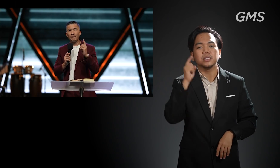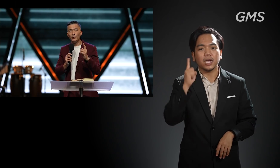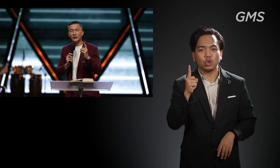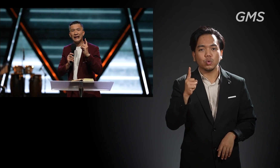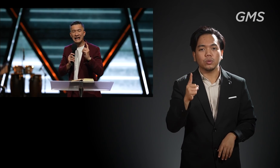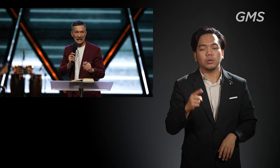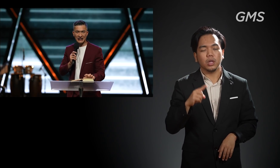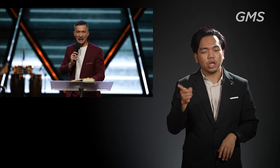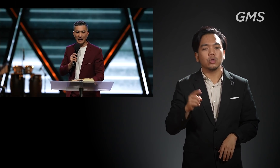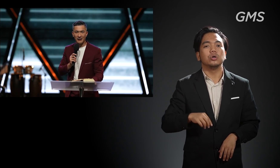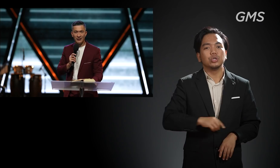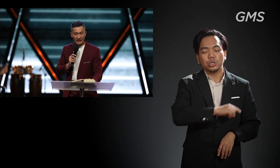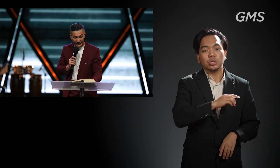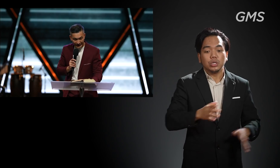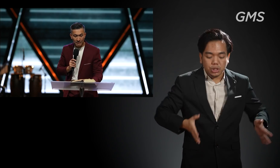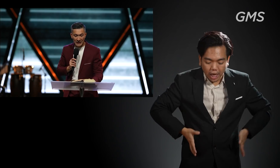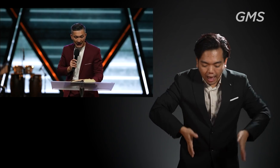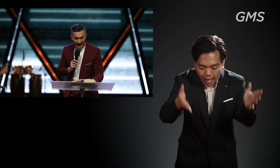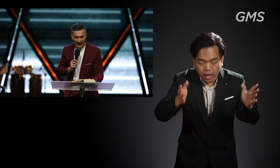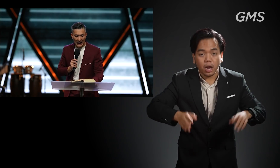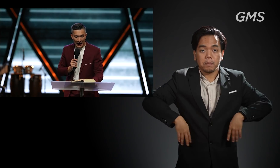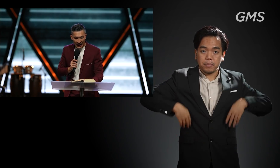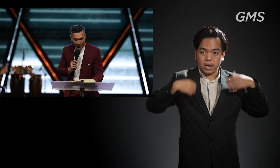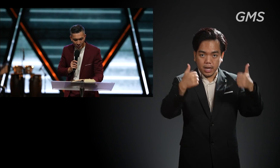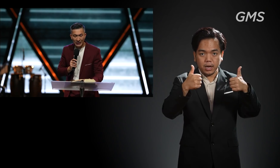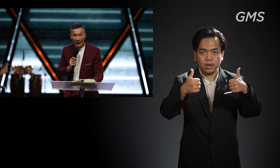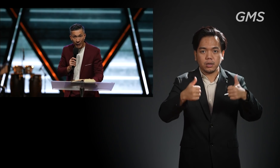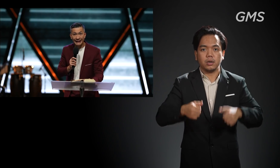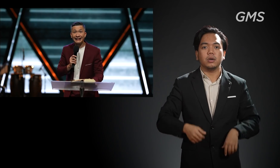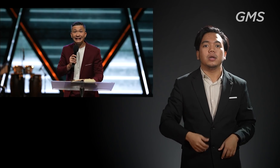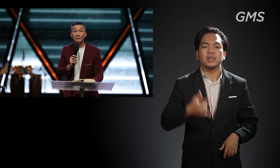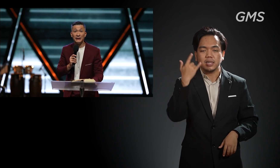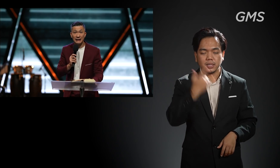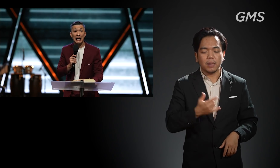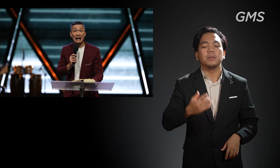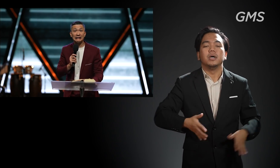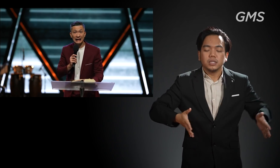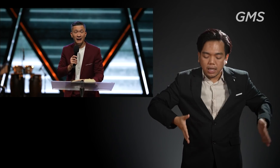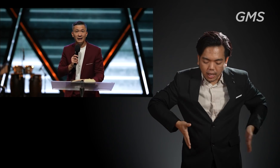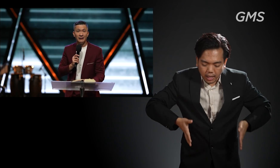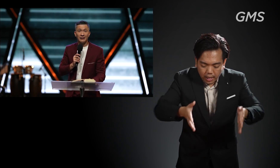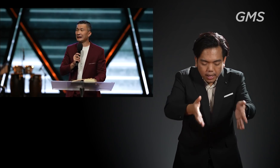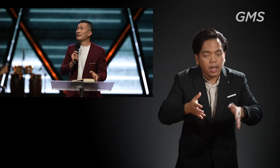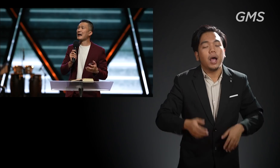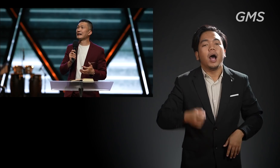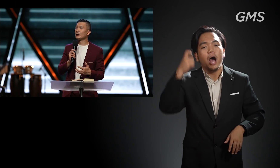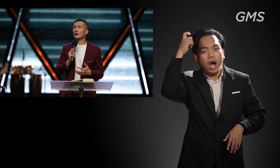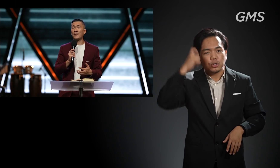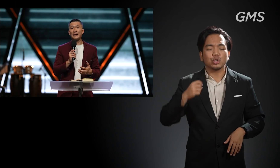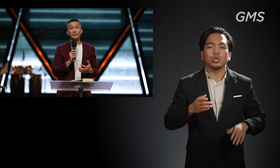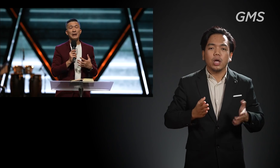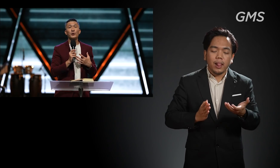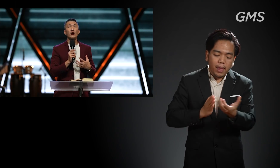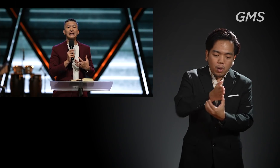Jangan ditempuh dengan jalan yang salah. Tetap jalannya harus lewat kebenarannya. Dan kebenaran itu